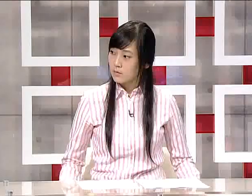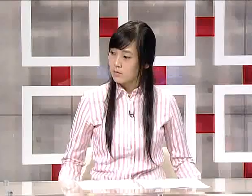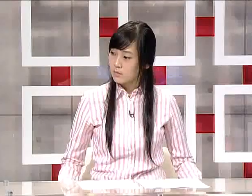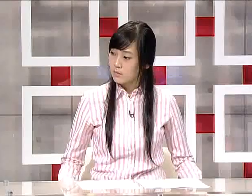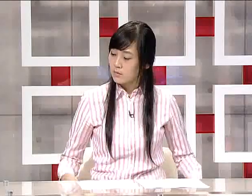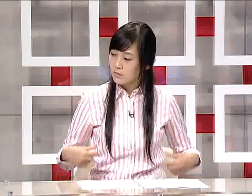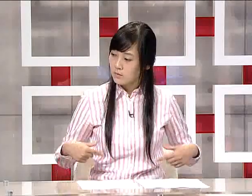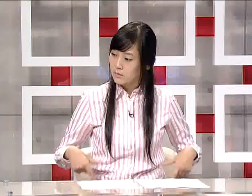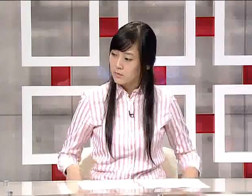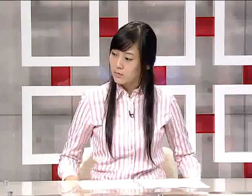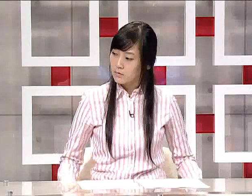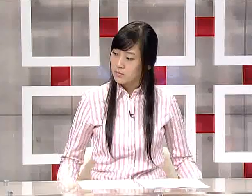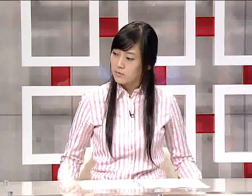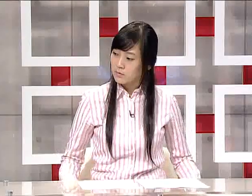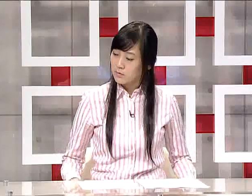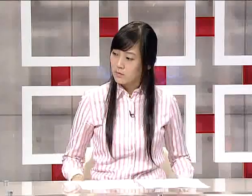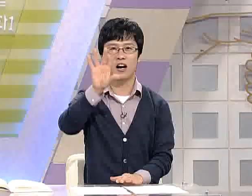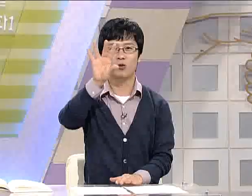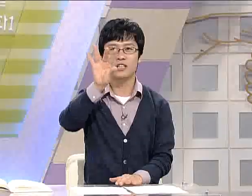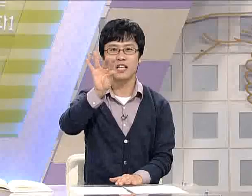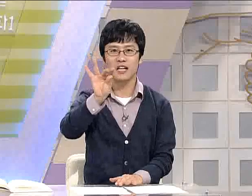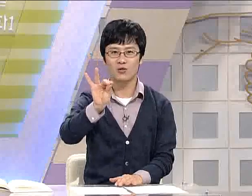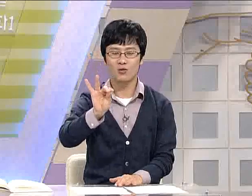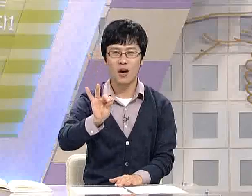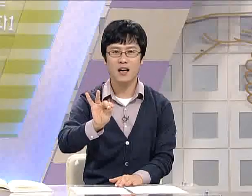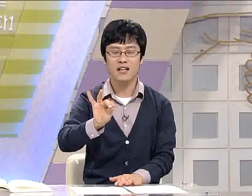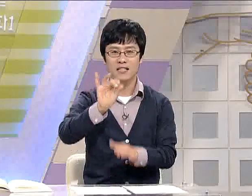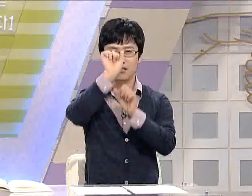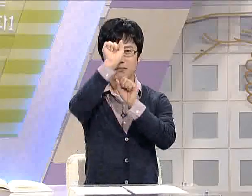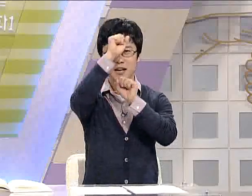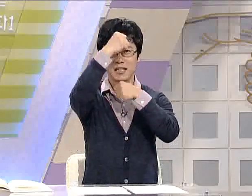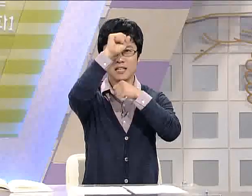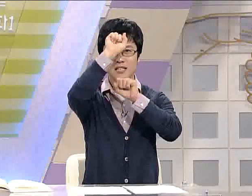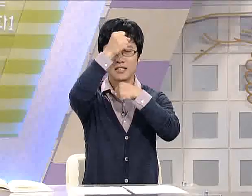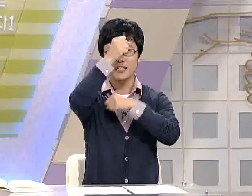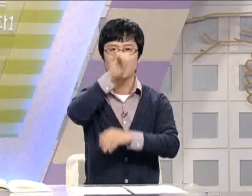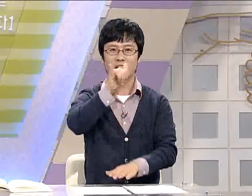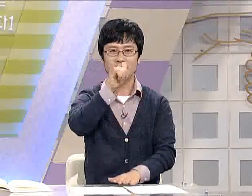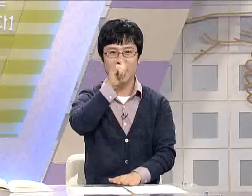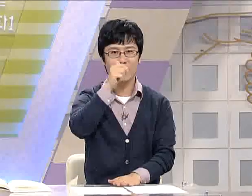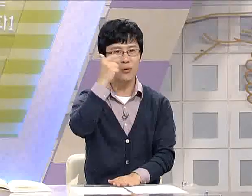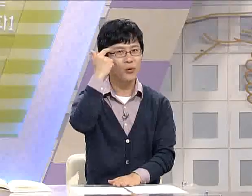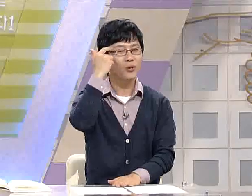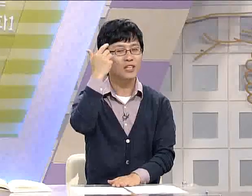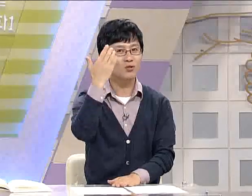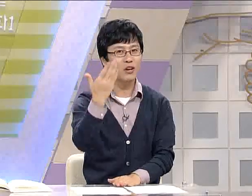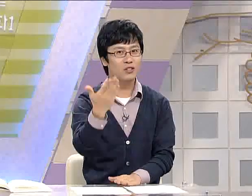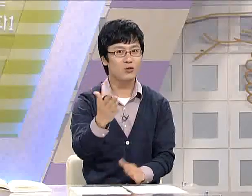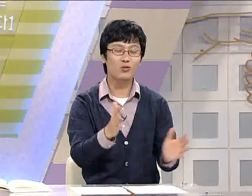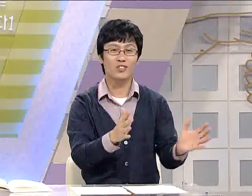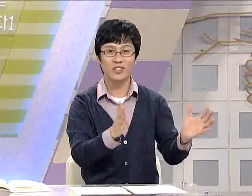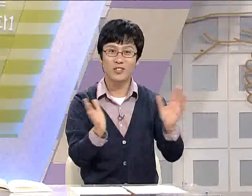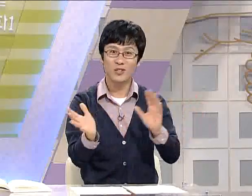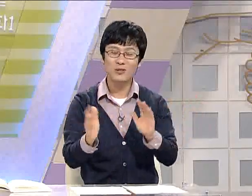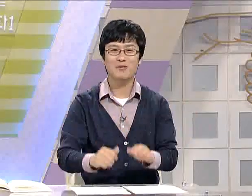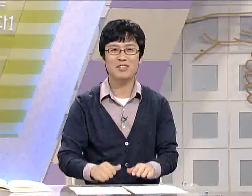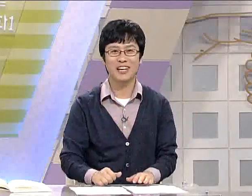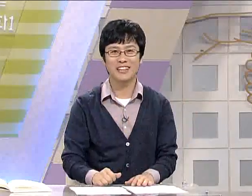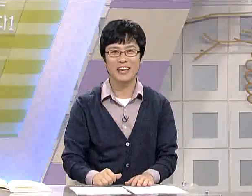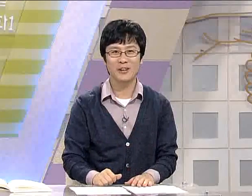이 치마에 어울리는, 자 어울리다라는 수화, 신발이 있나요? 이 수화들을 쭉 연결시켜 주시면 되겠네요.